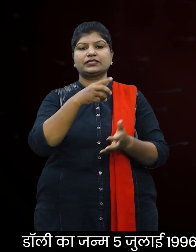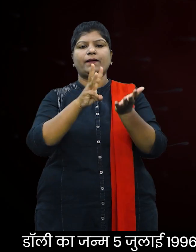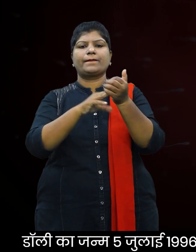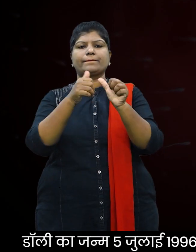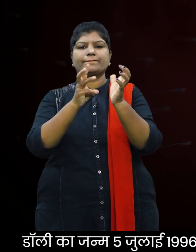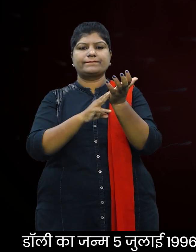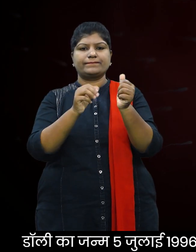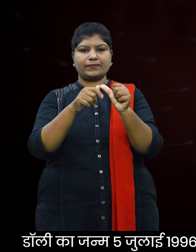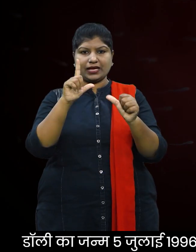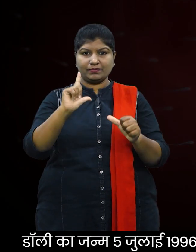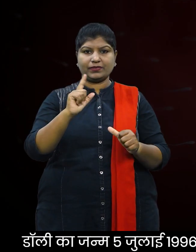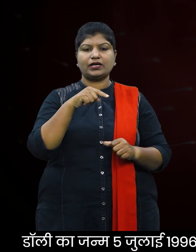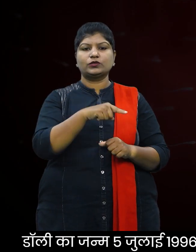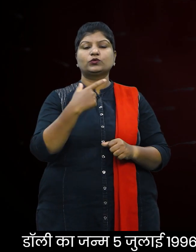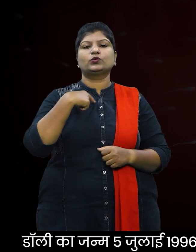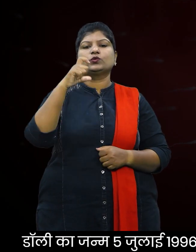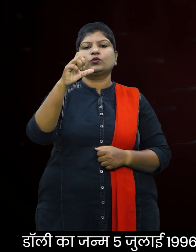स्थानधारी थी।